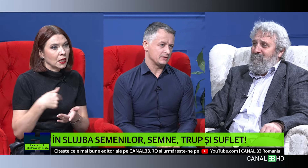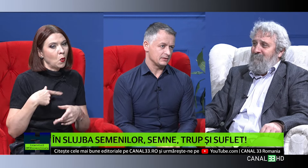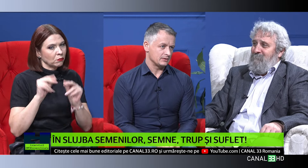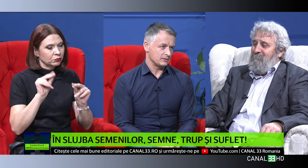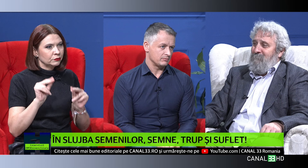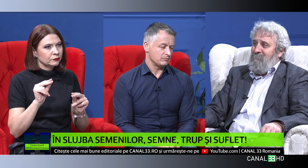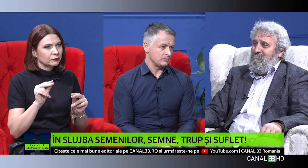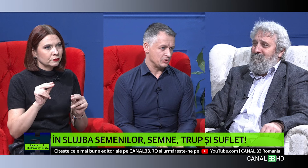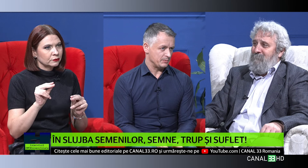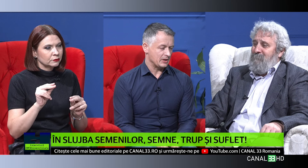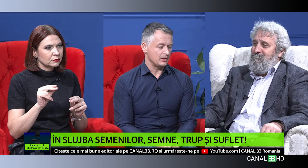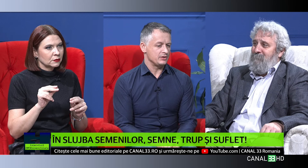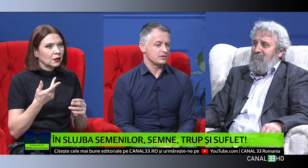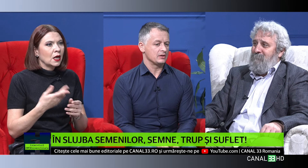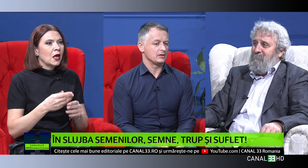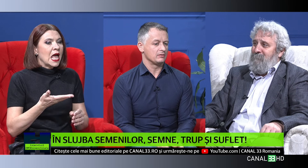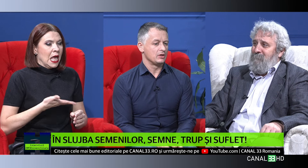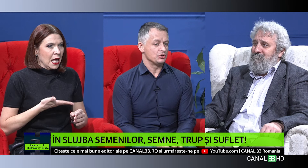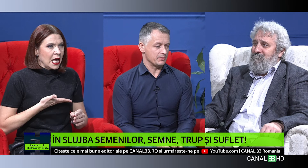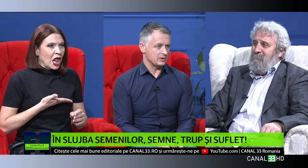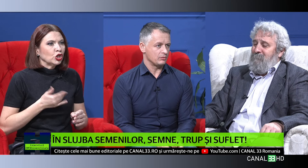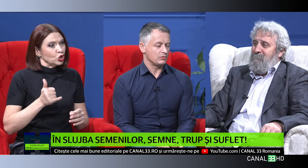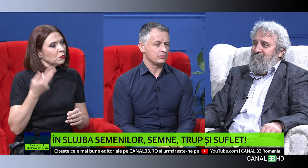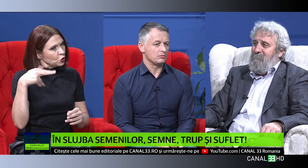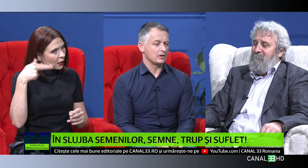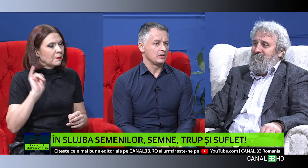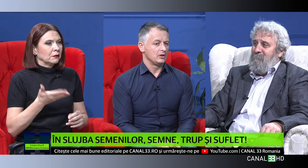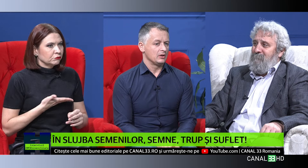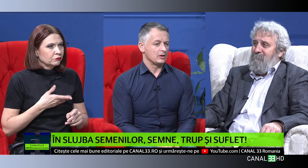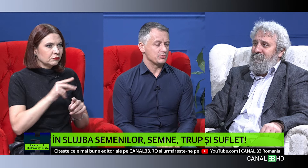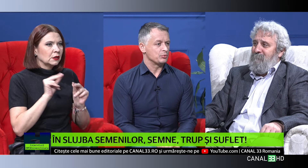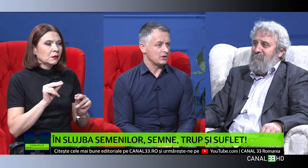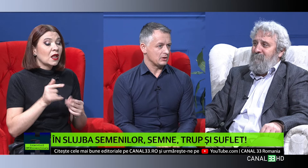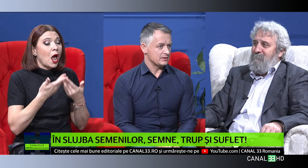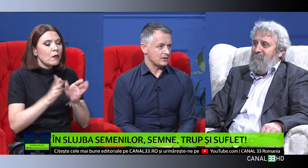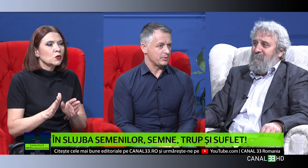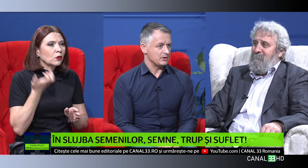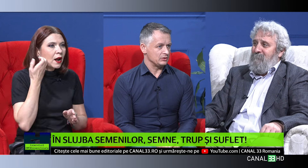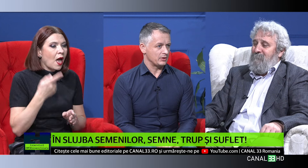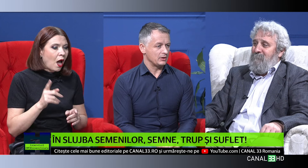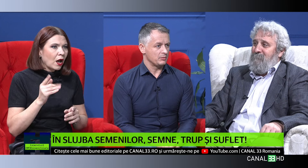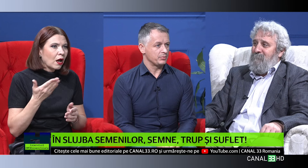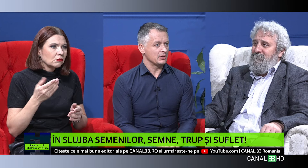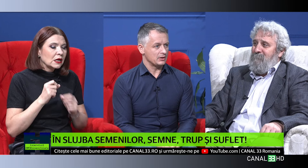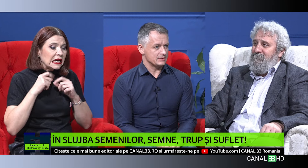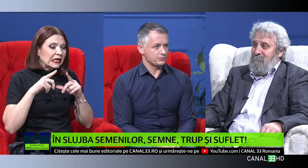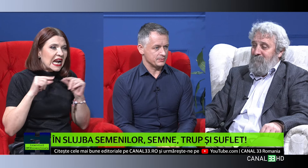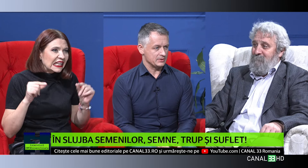predat disciplina religie și predau în continuare, dar am început de la clasa pregătitoare până la clasa